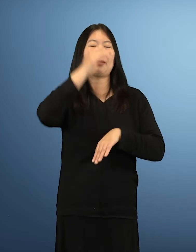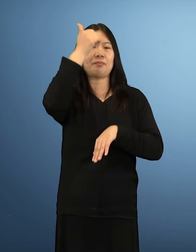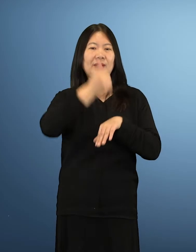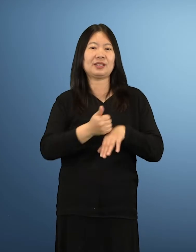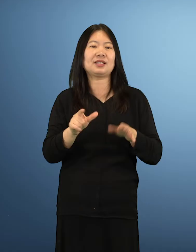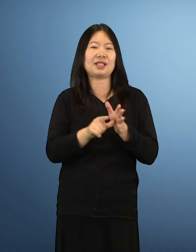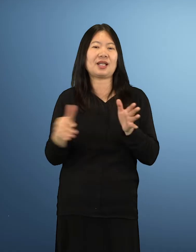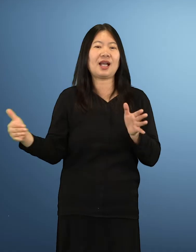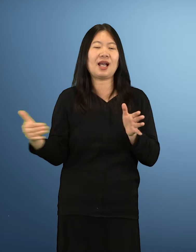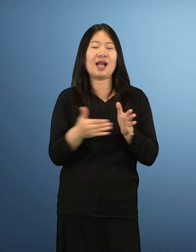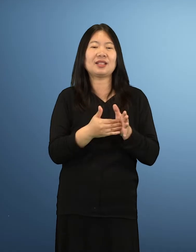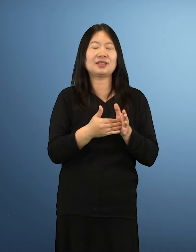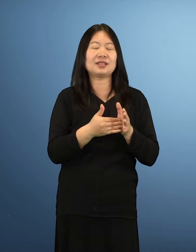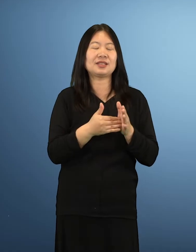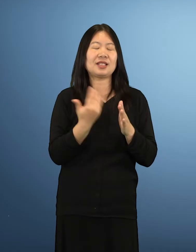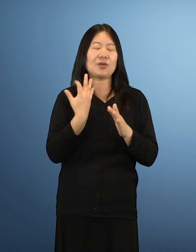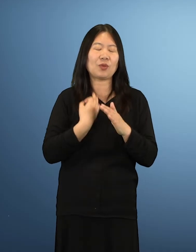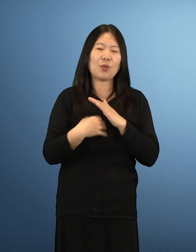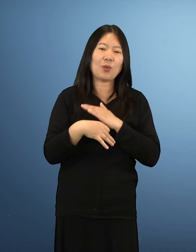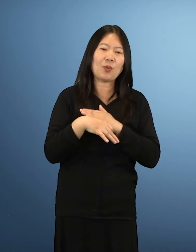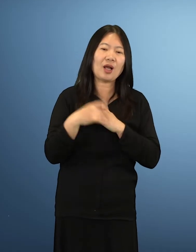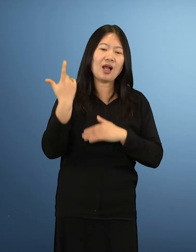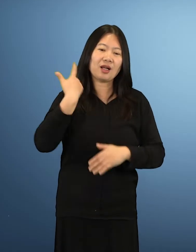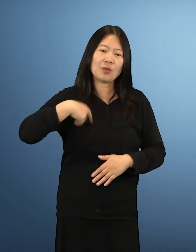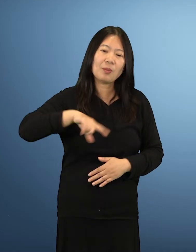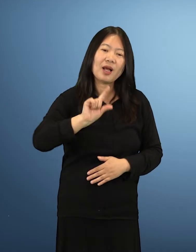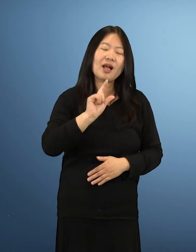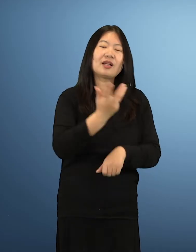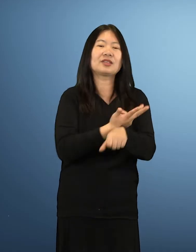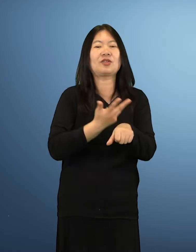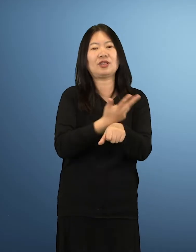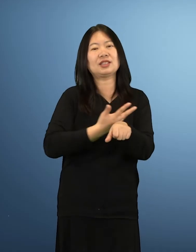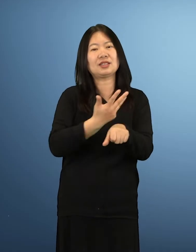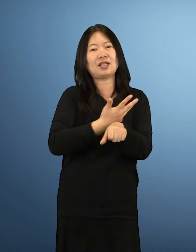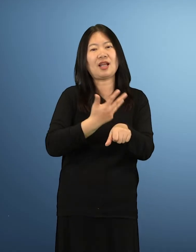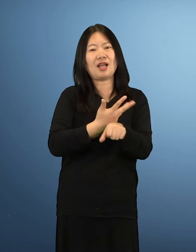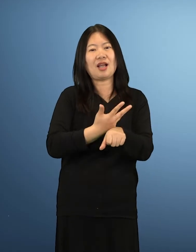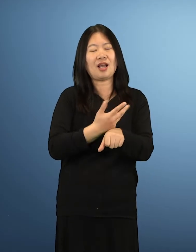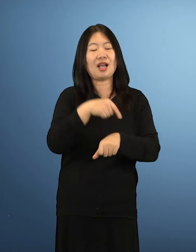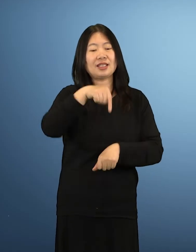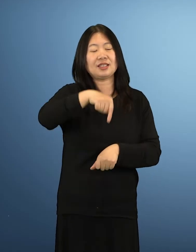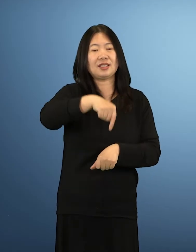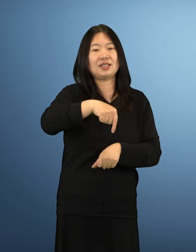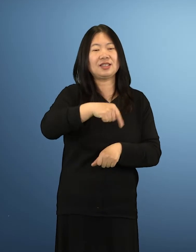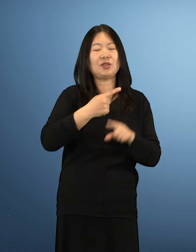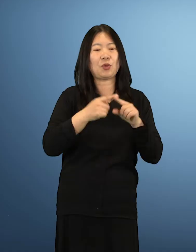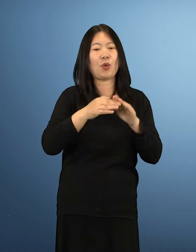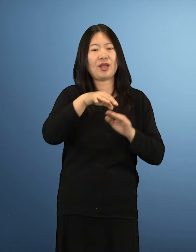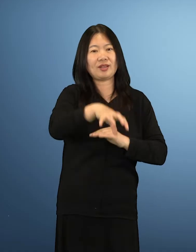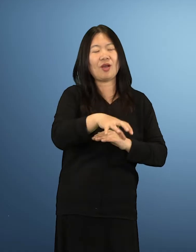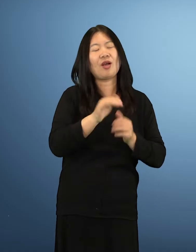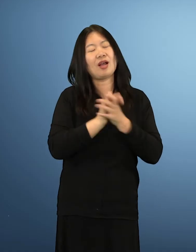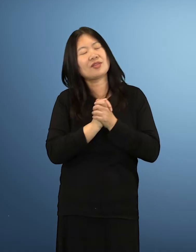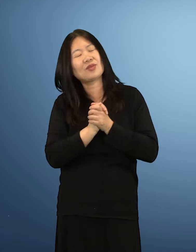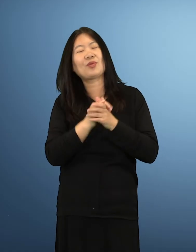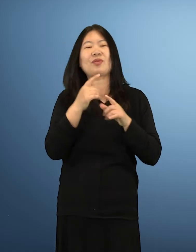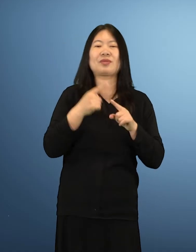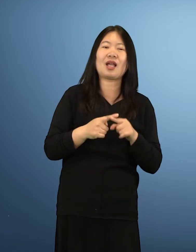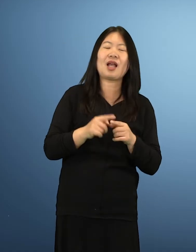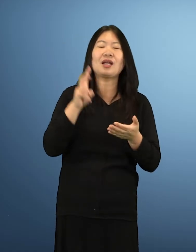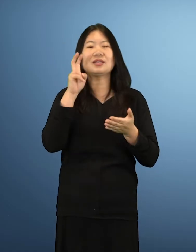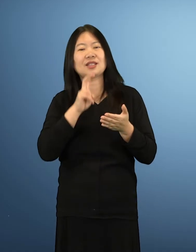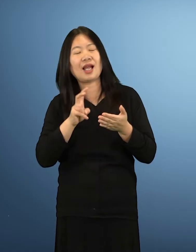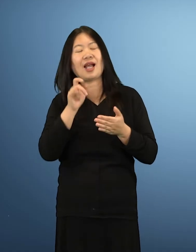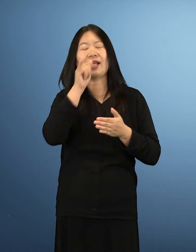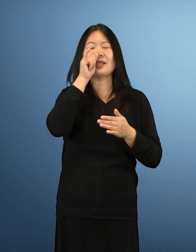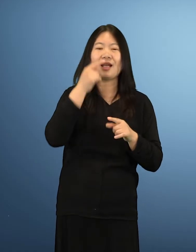때까지 꼴박 한 8시간을 본당에서 뭐 기도도 했다가